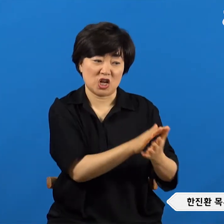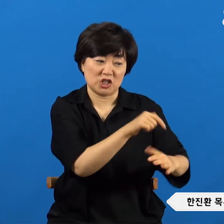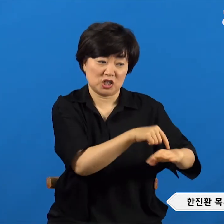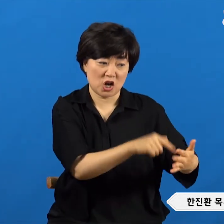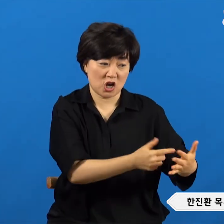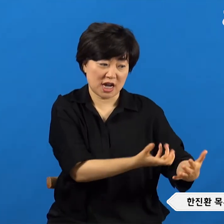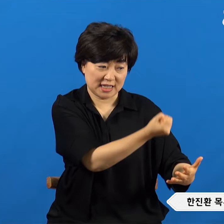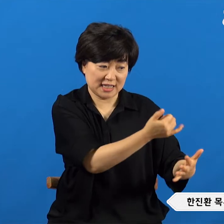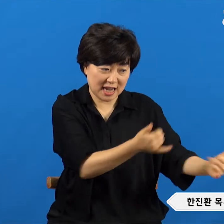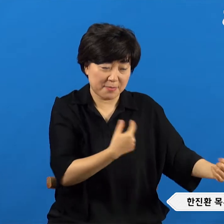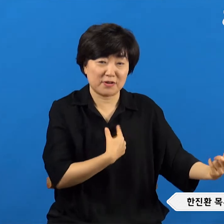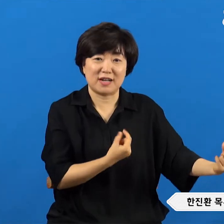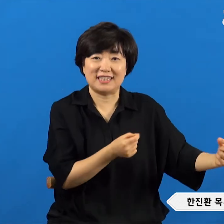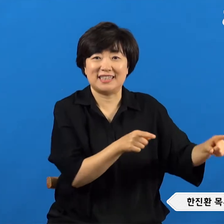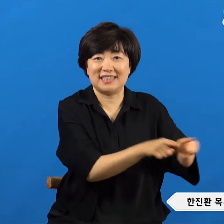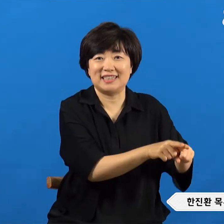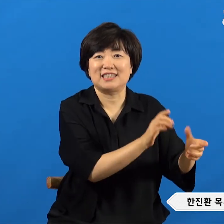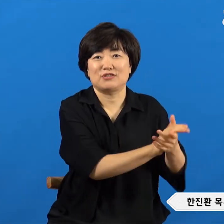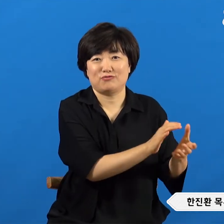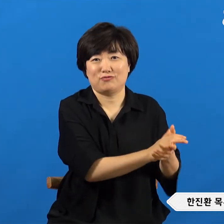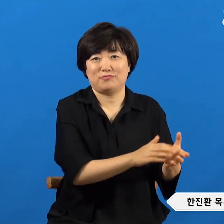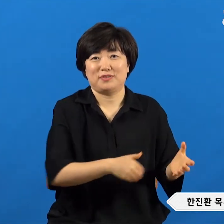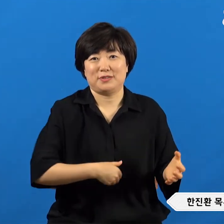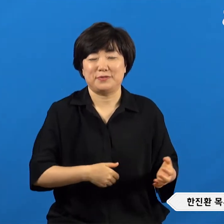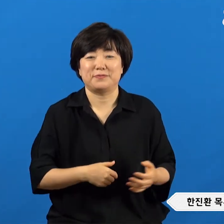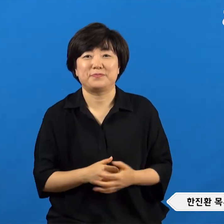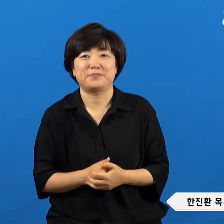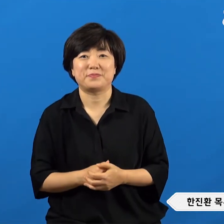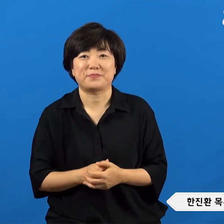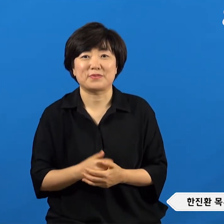좋습니다. 우리 교회에